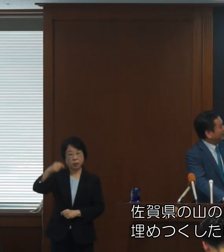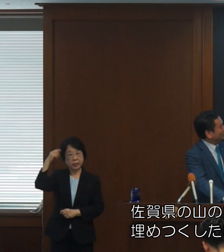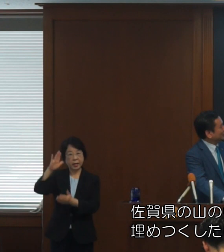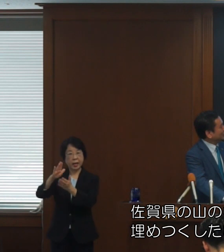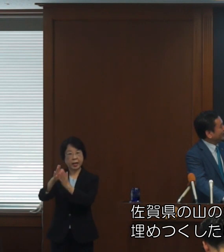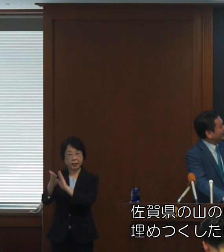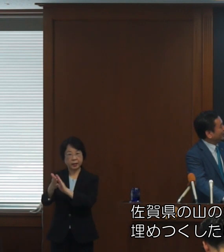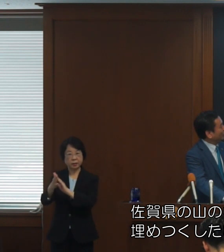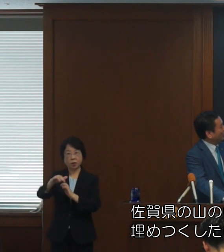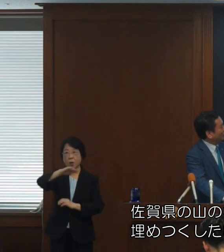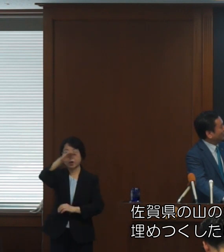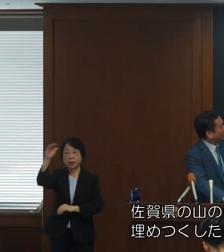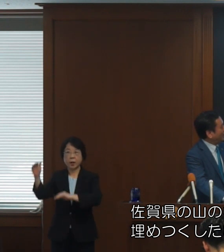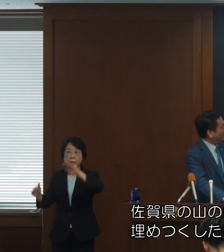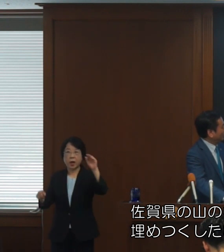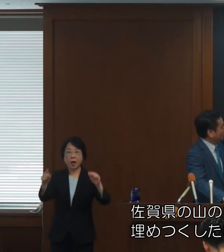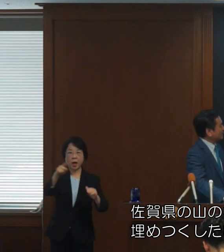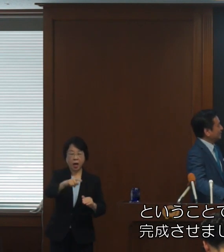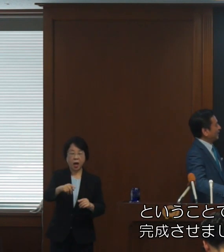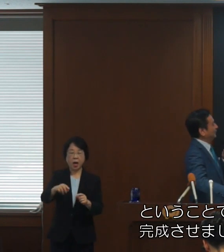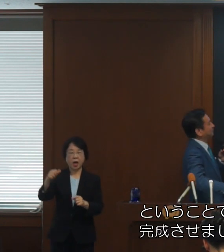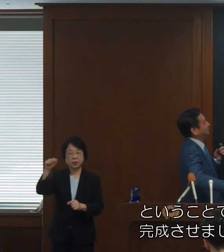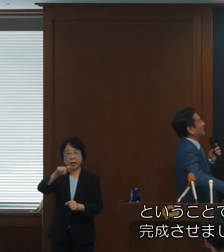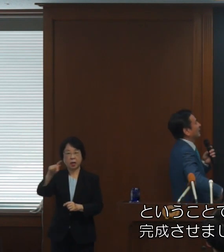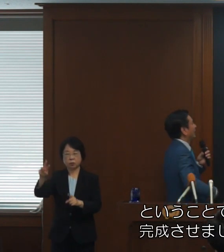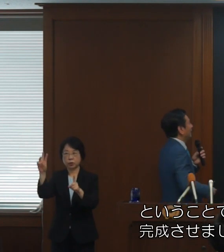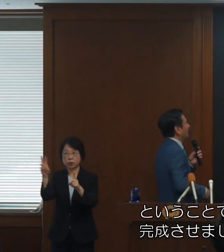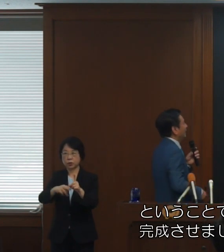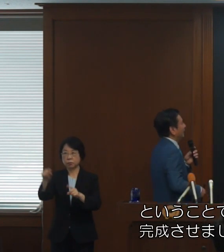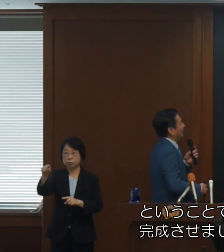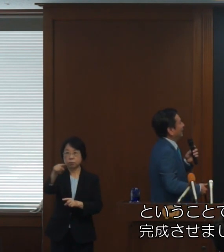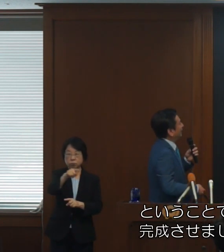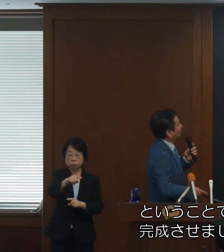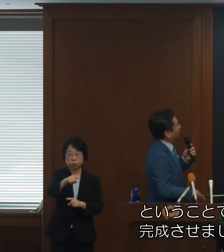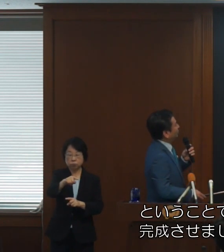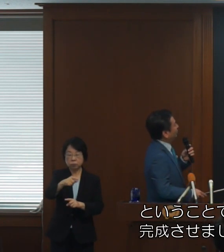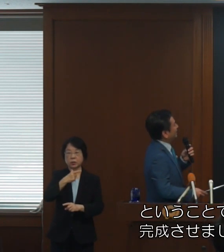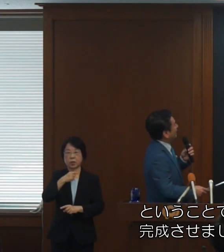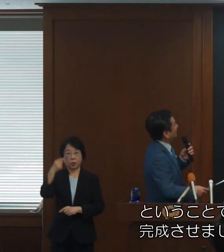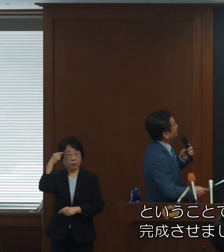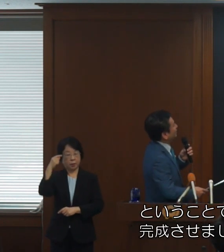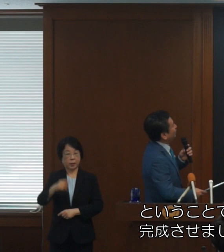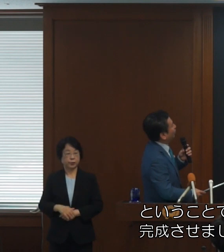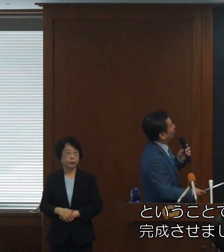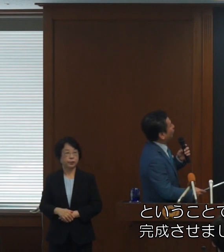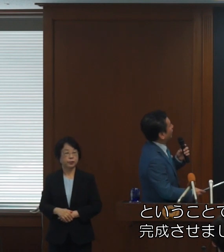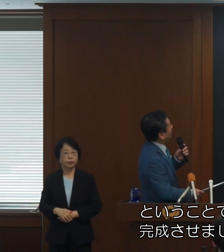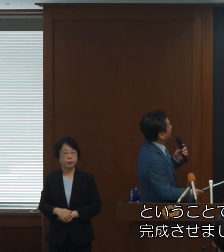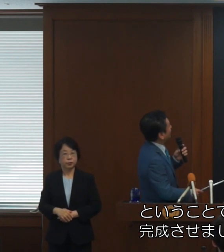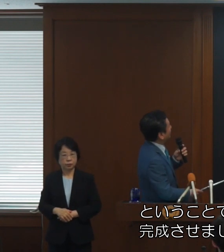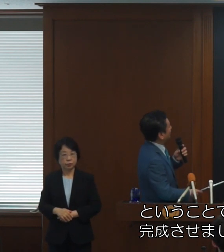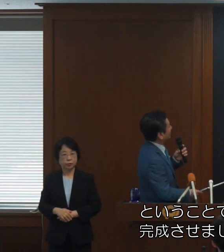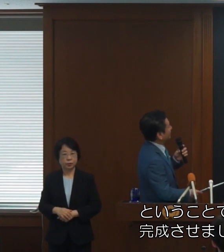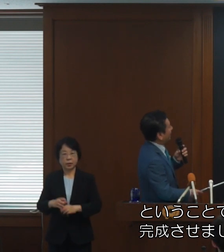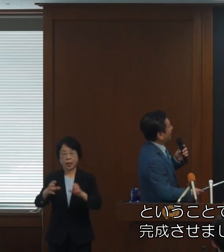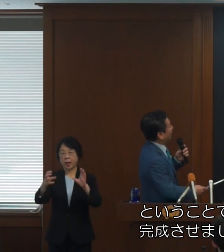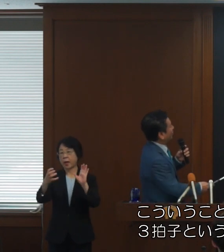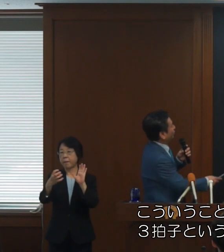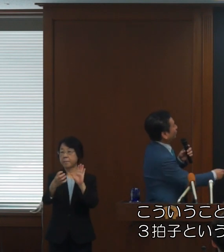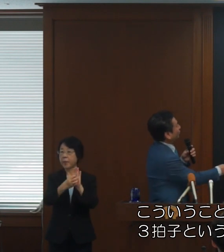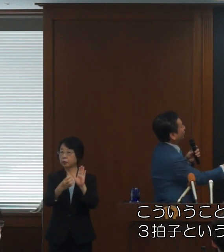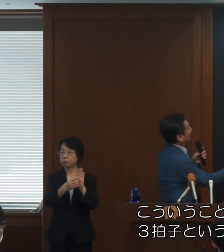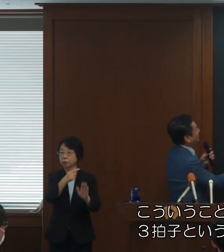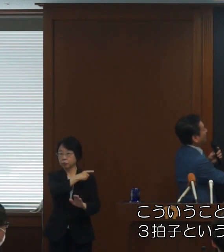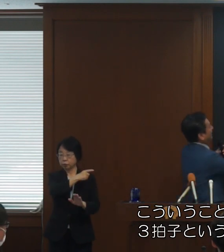で埋め尽くしたいなと思っておりますはいということで左岸杉のロゴを完成させました